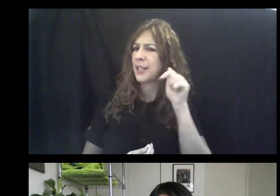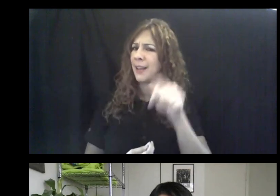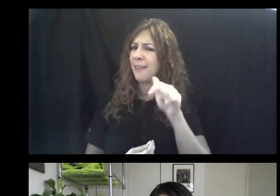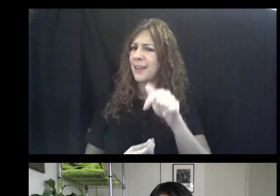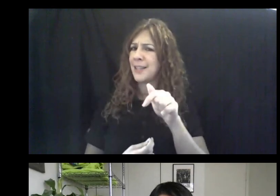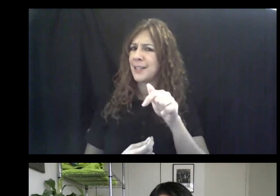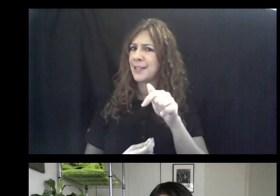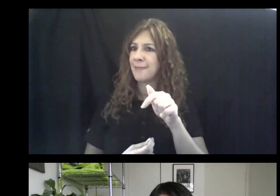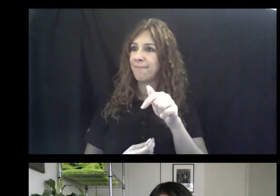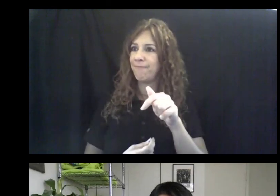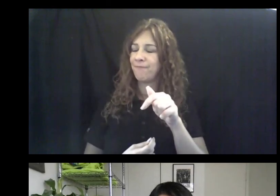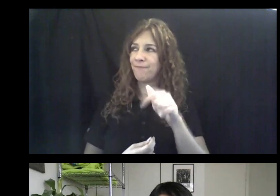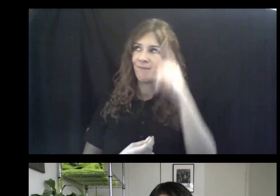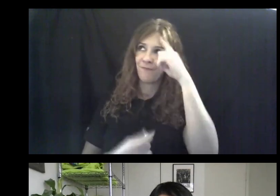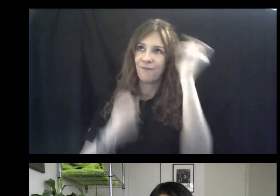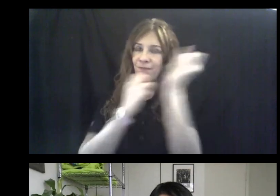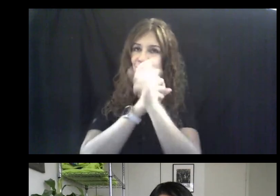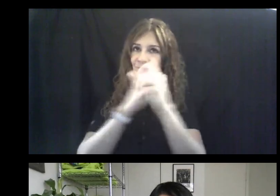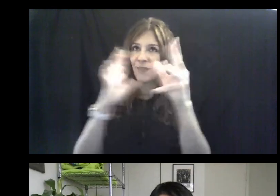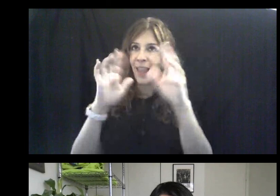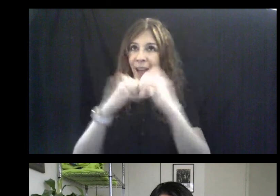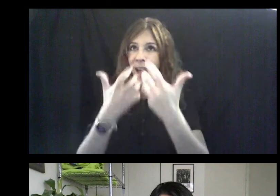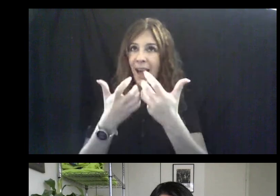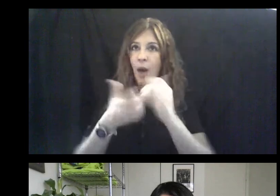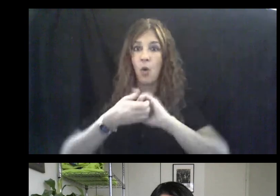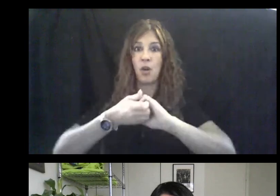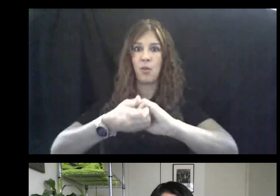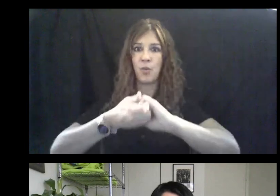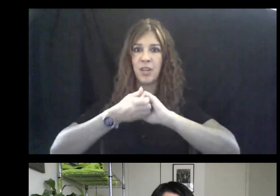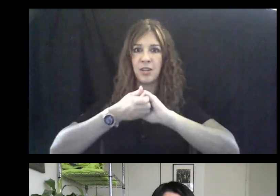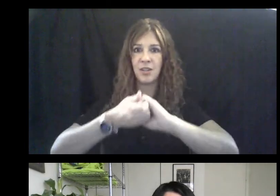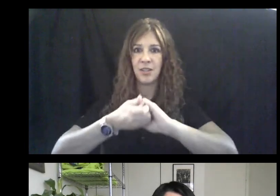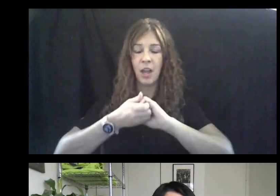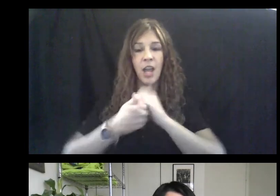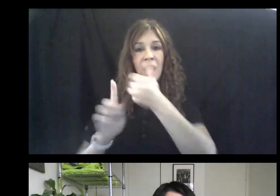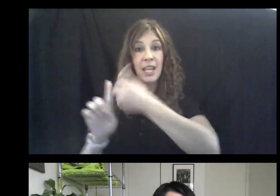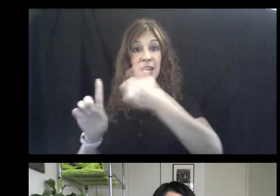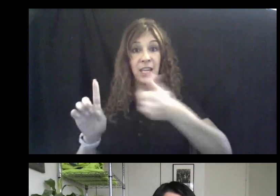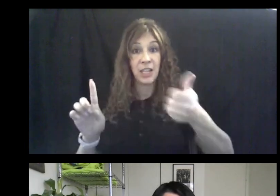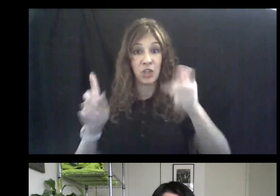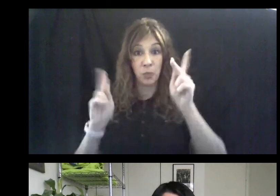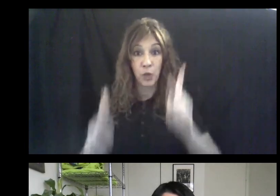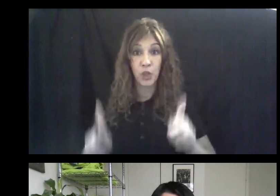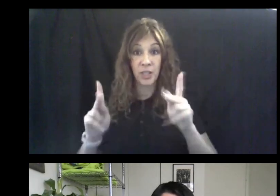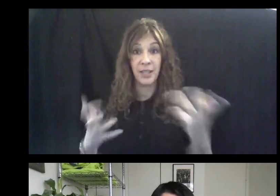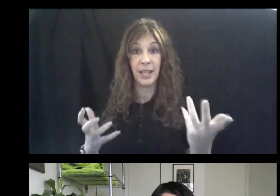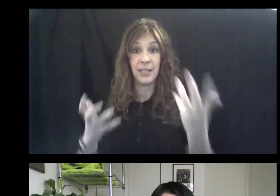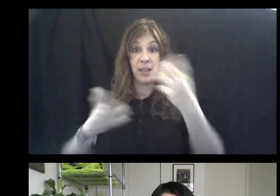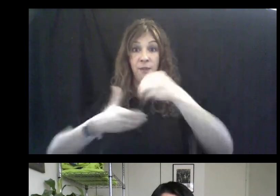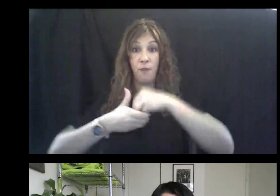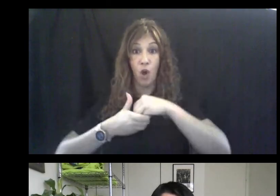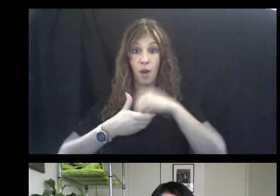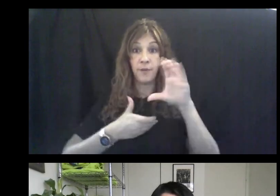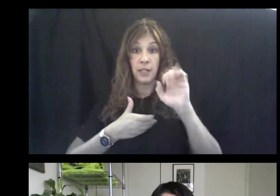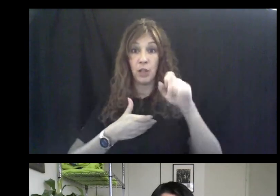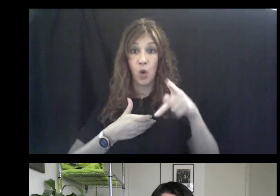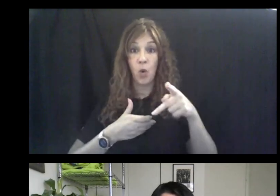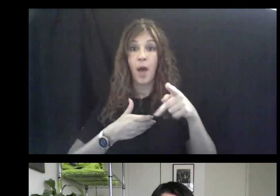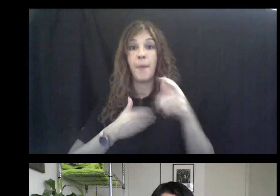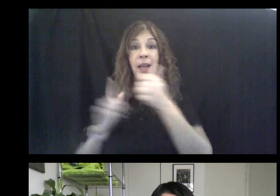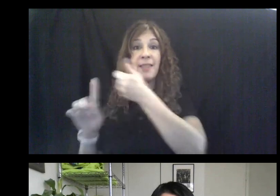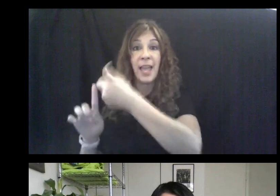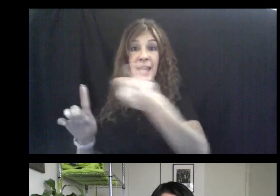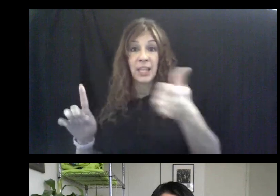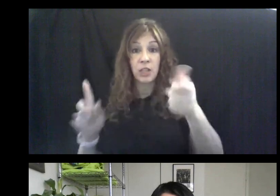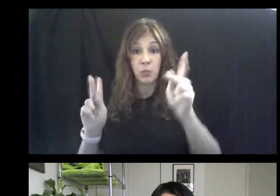intención de los compañeros de que cada una de las personas que son miembros de la cooperativa pueda tener su